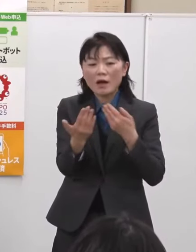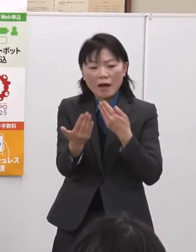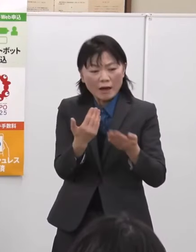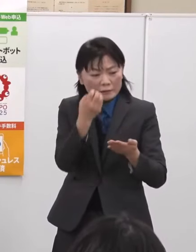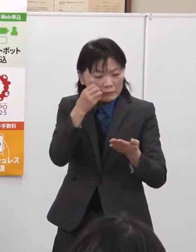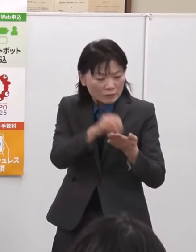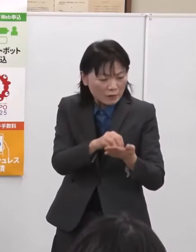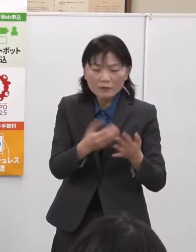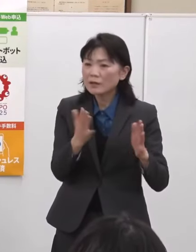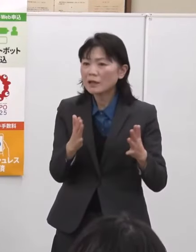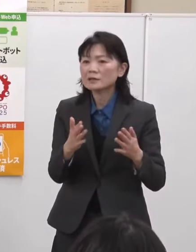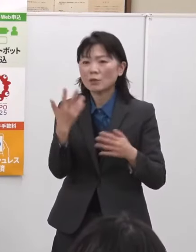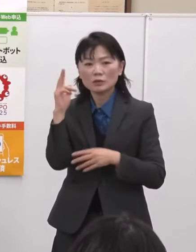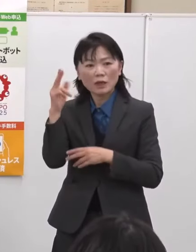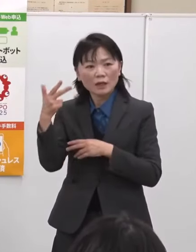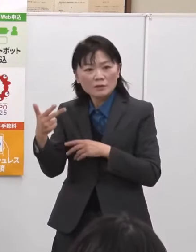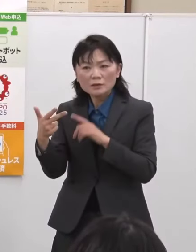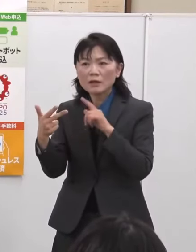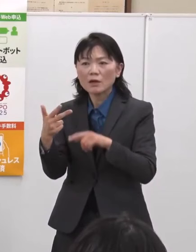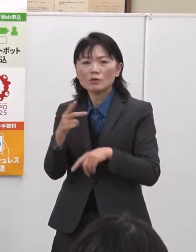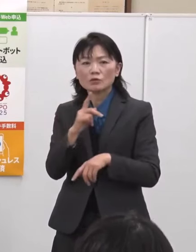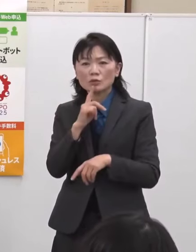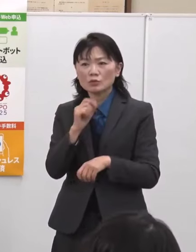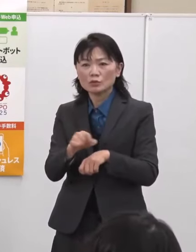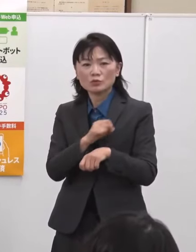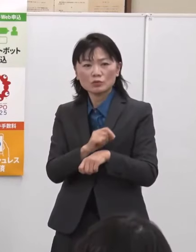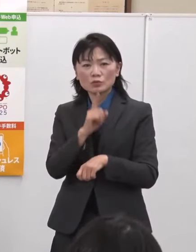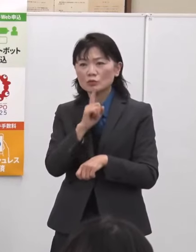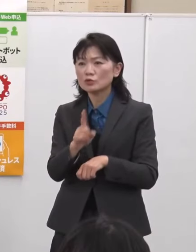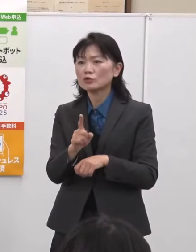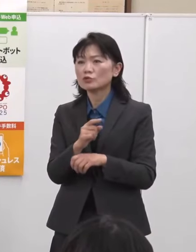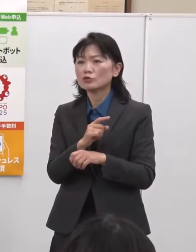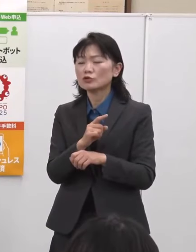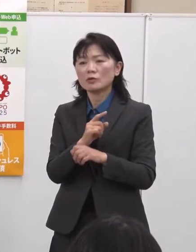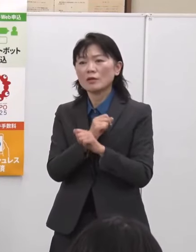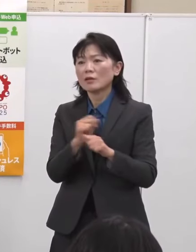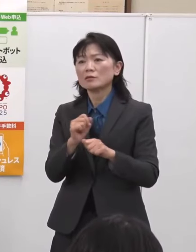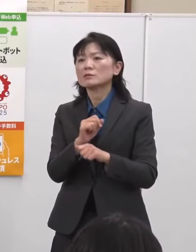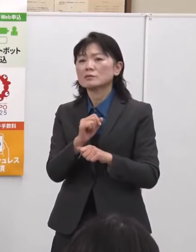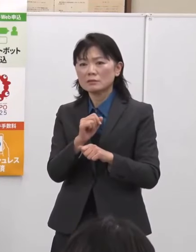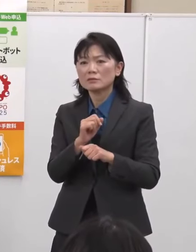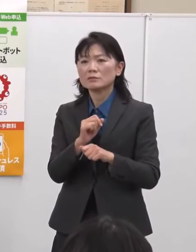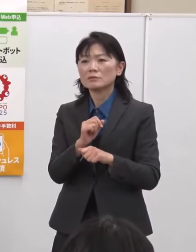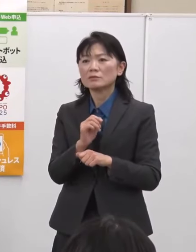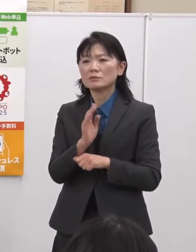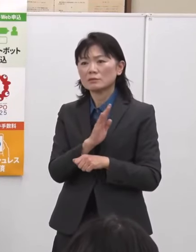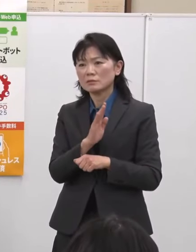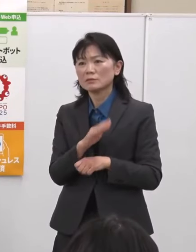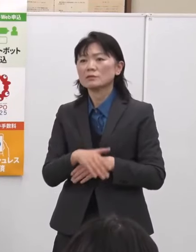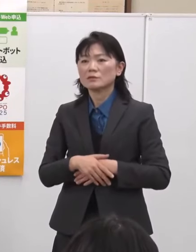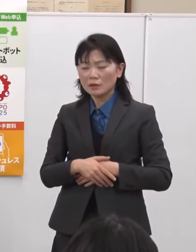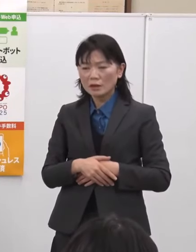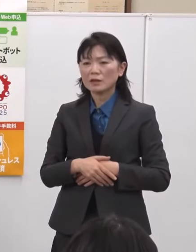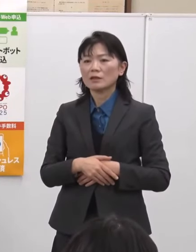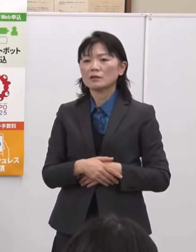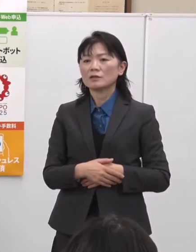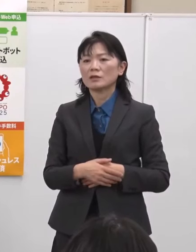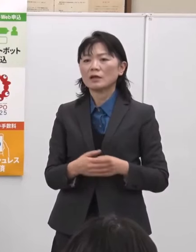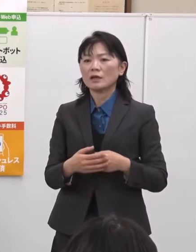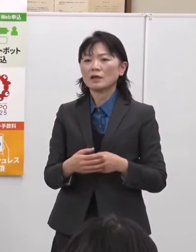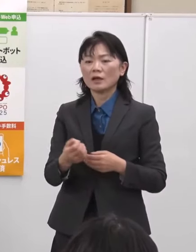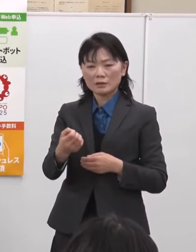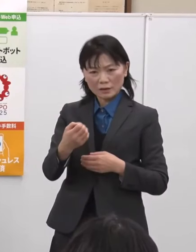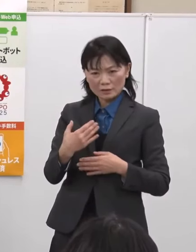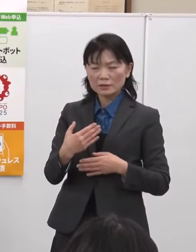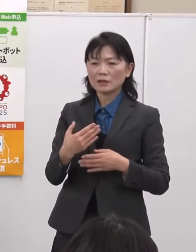方から特に言うことはないという回答だったんですけれども、この条例の中で説明会の開催の